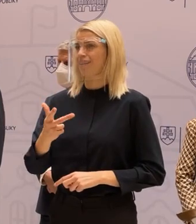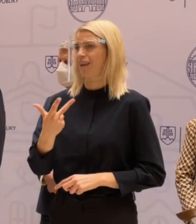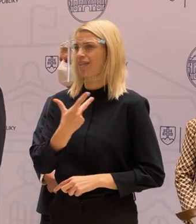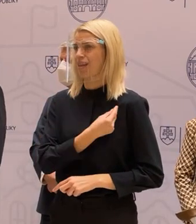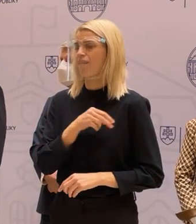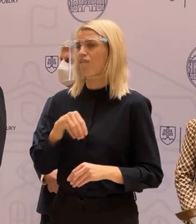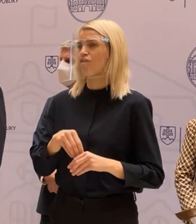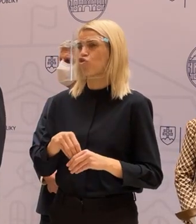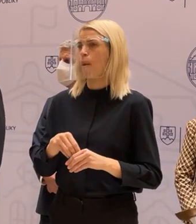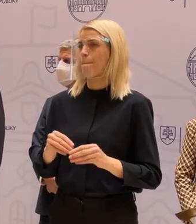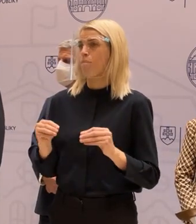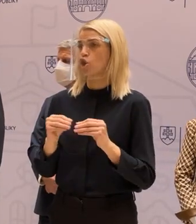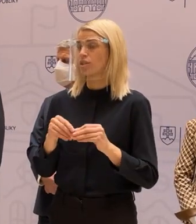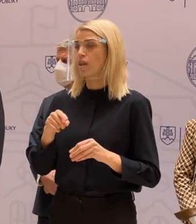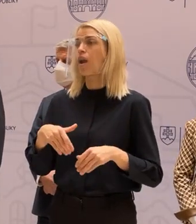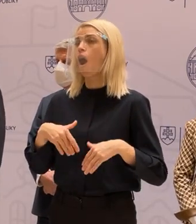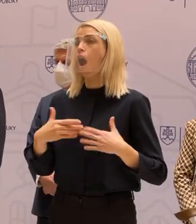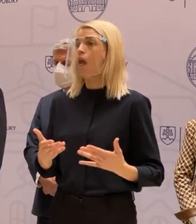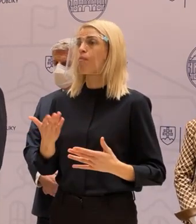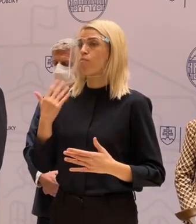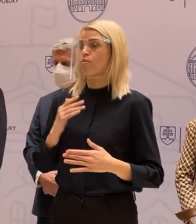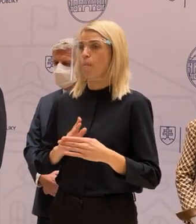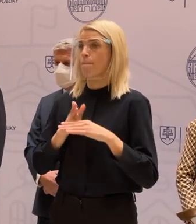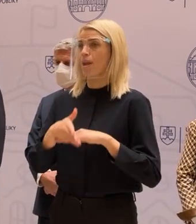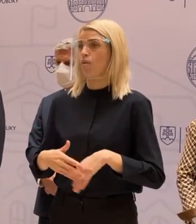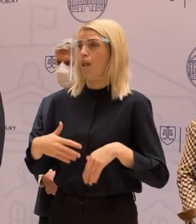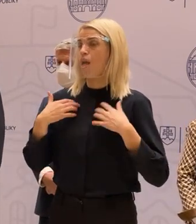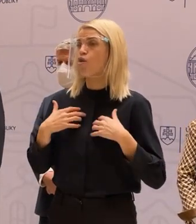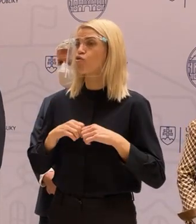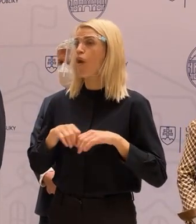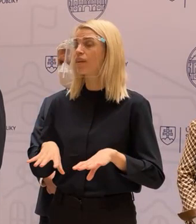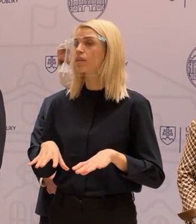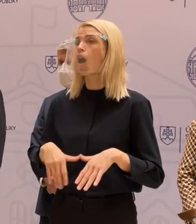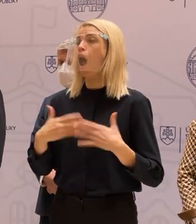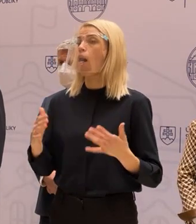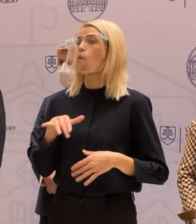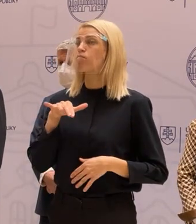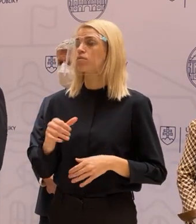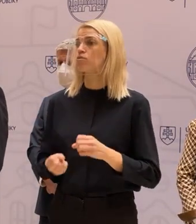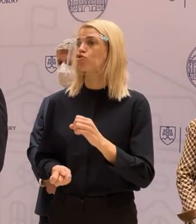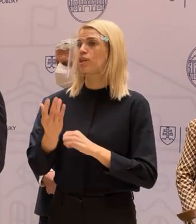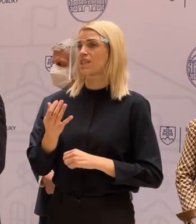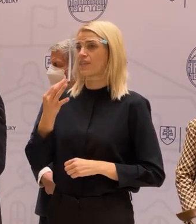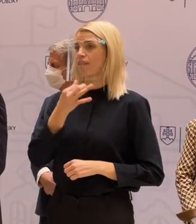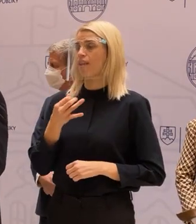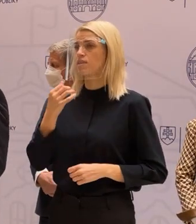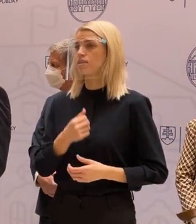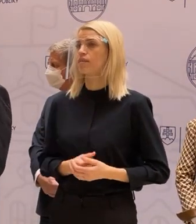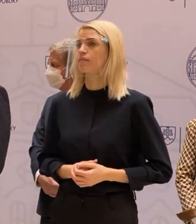očkovania, alebo prekonali COVID, alebo majú čerstvý test.